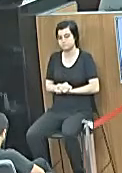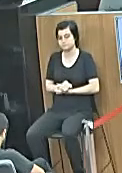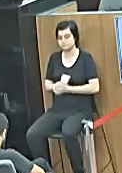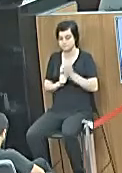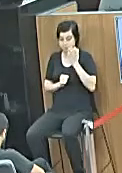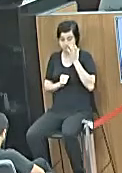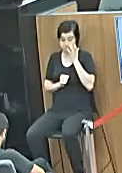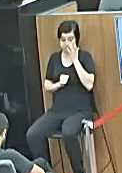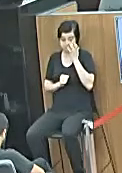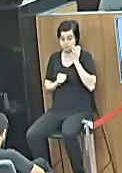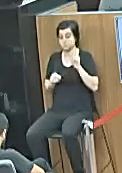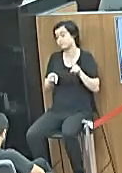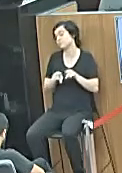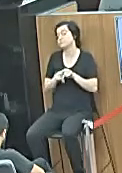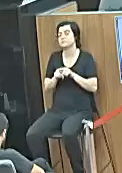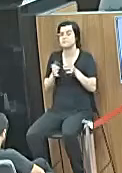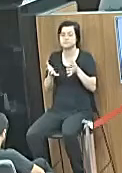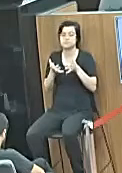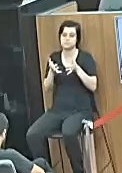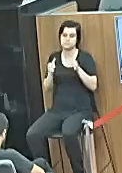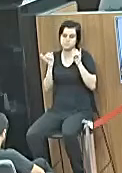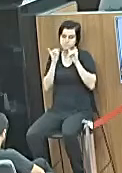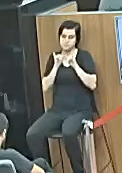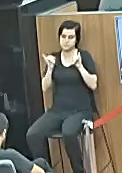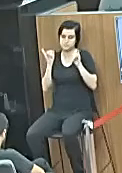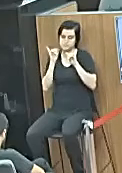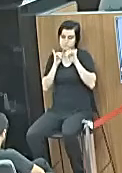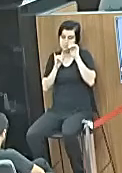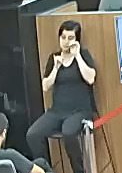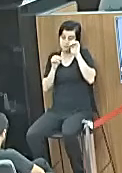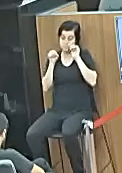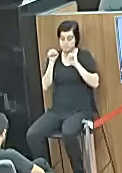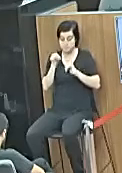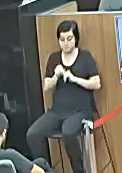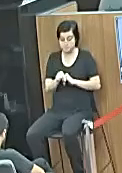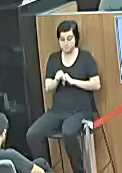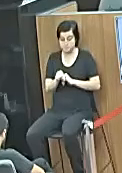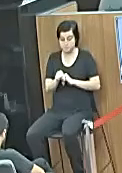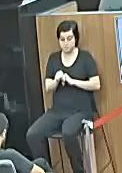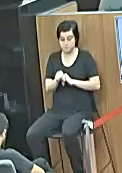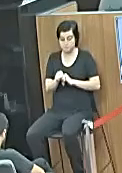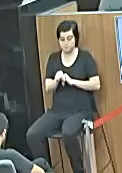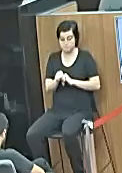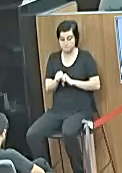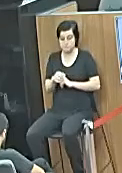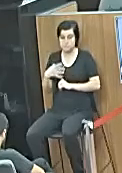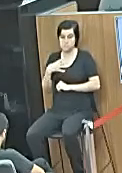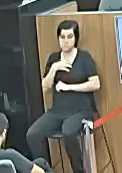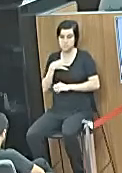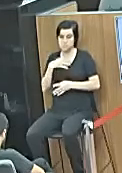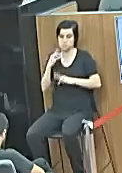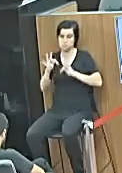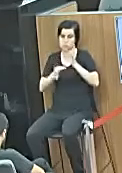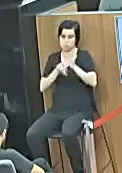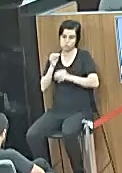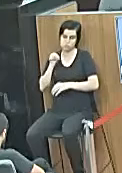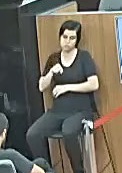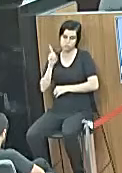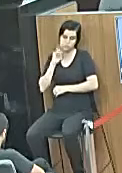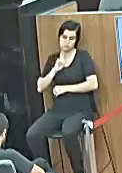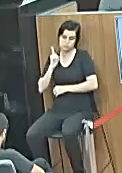gostaria de salientar que a execução da ciência tecnologia e inovação do estado de minas